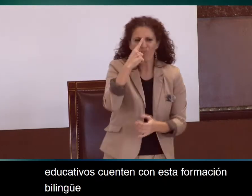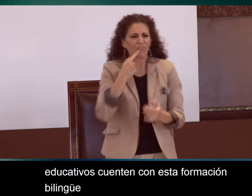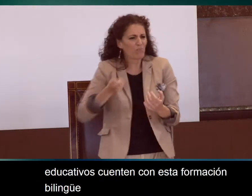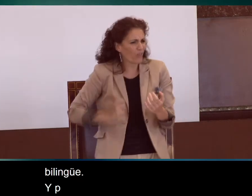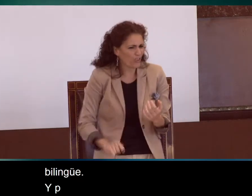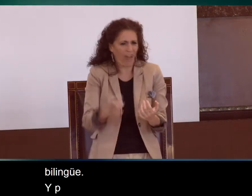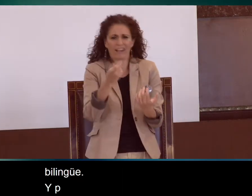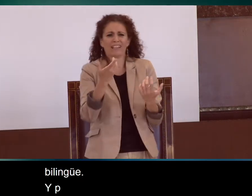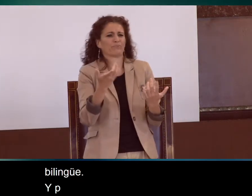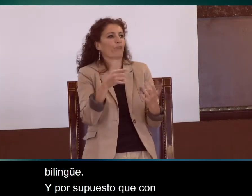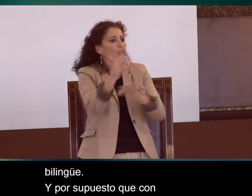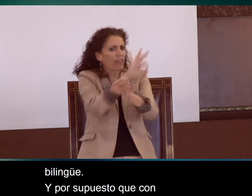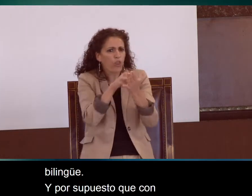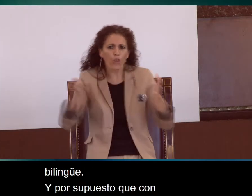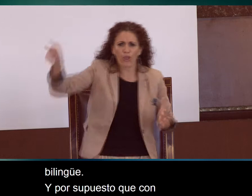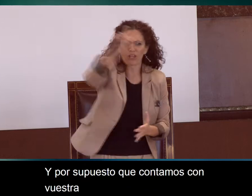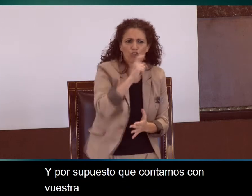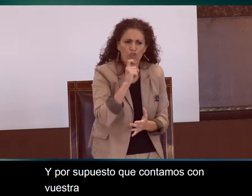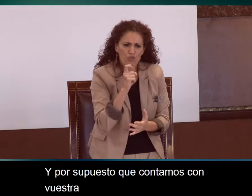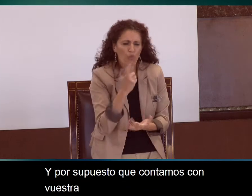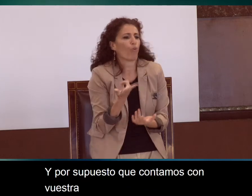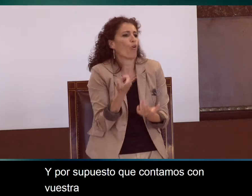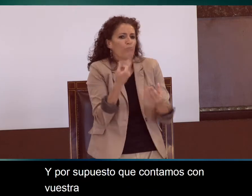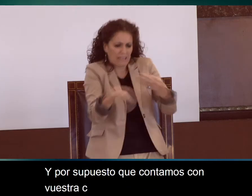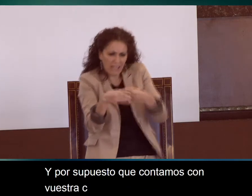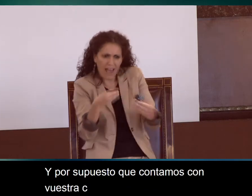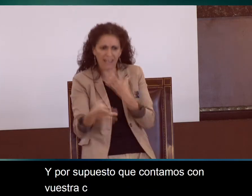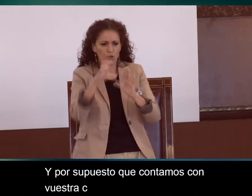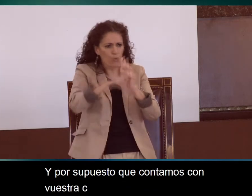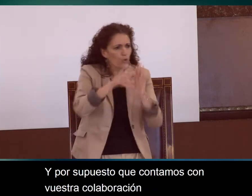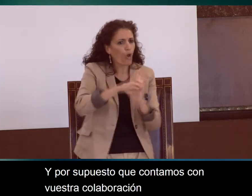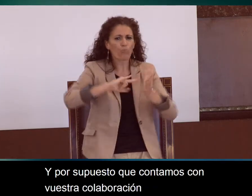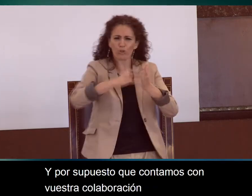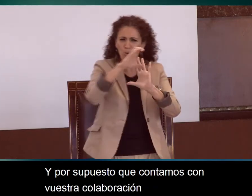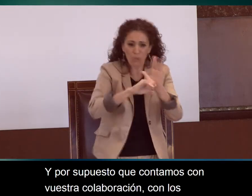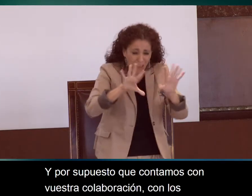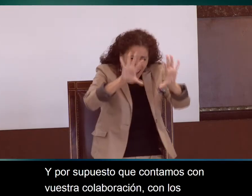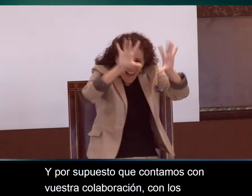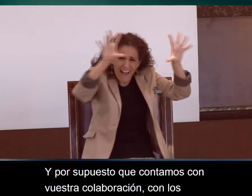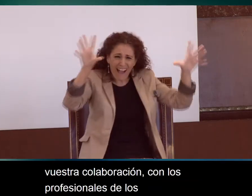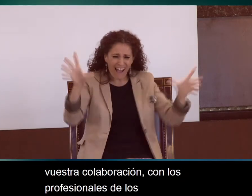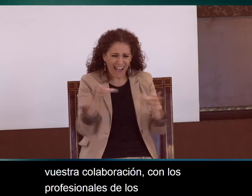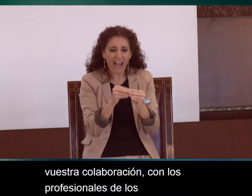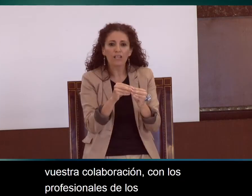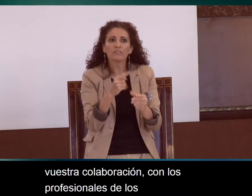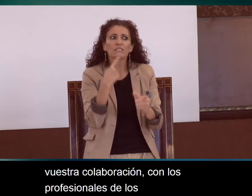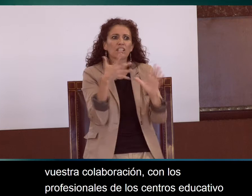Hemos hablado de cómo organizar la asignatura, de los profesionales, de cómo incluir a los centros, de los materiales necesarios, del proyecto curricular.